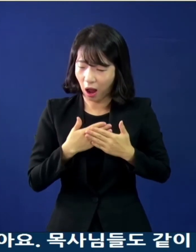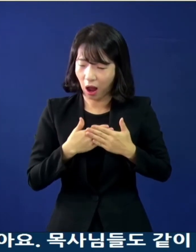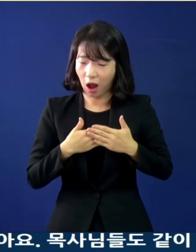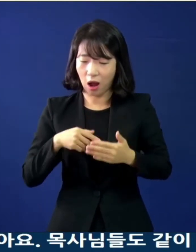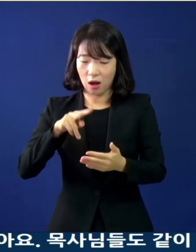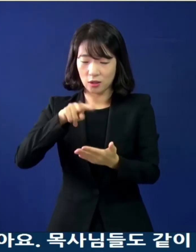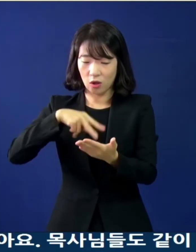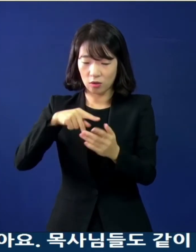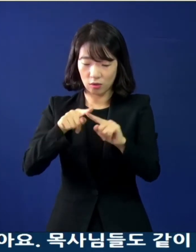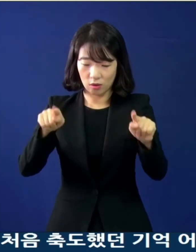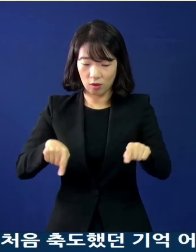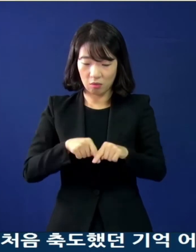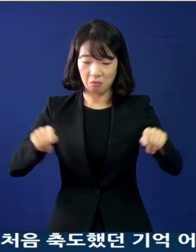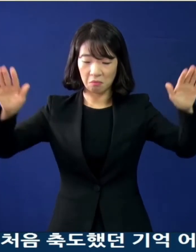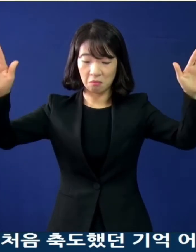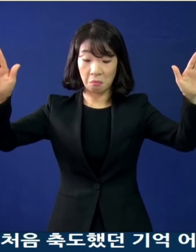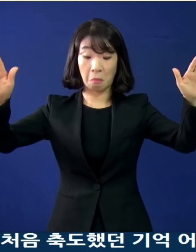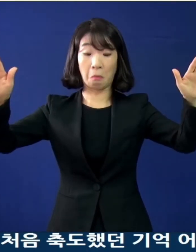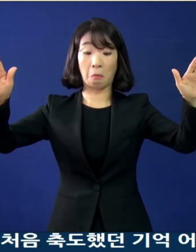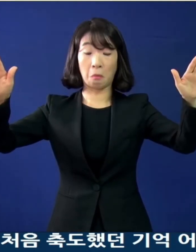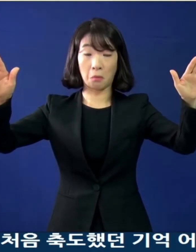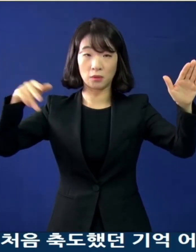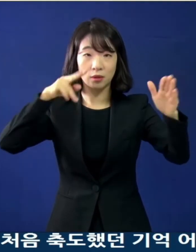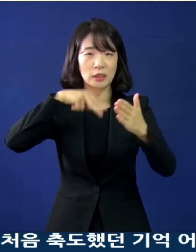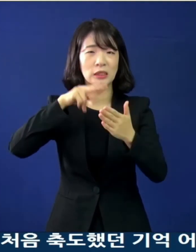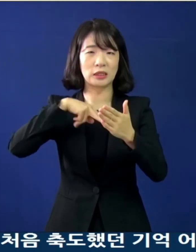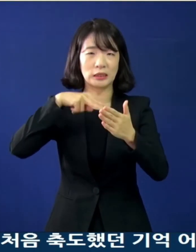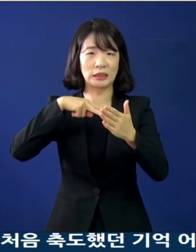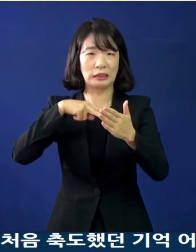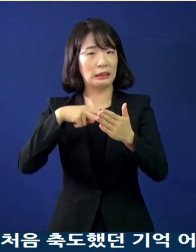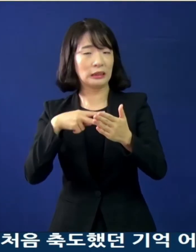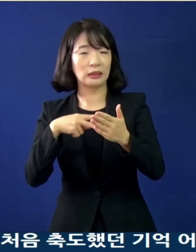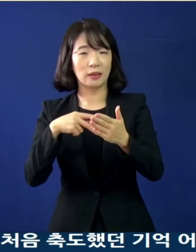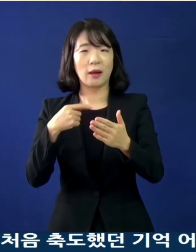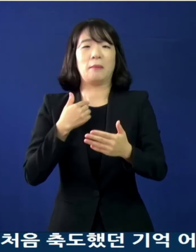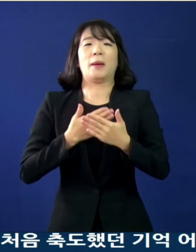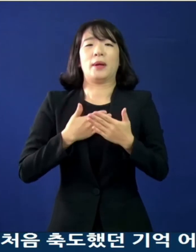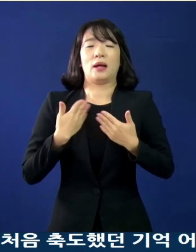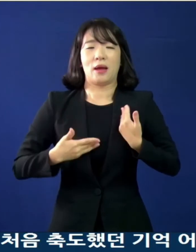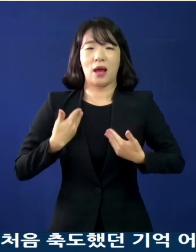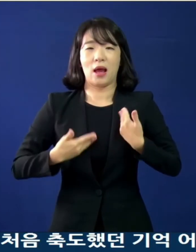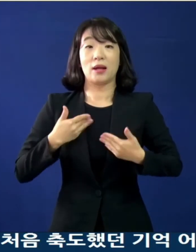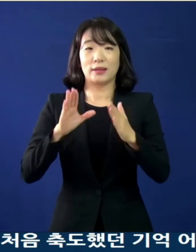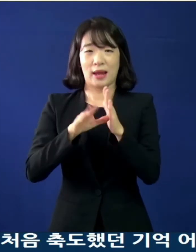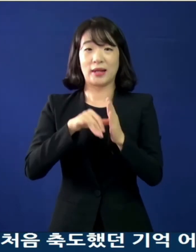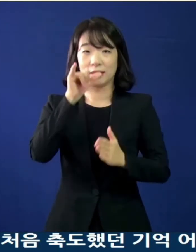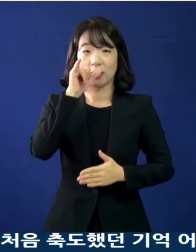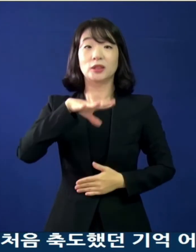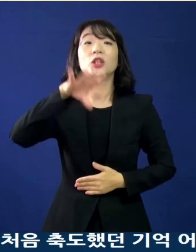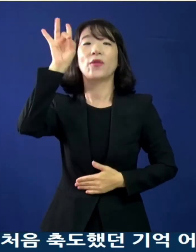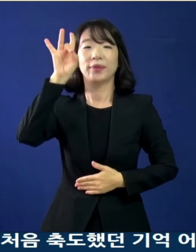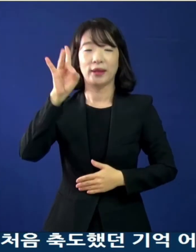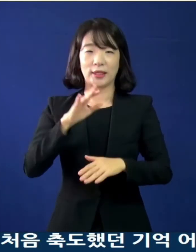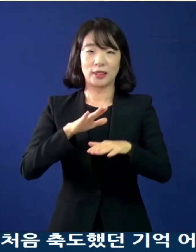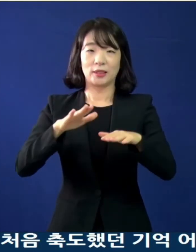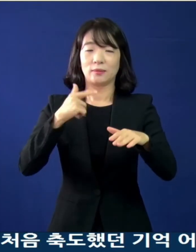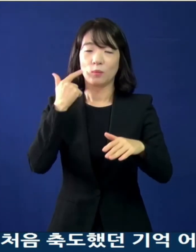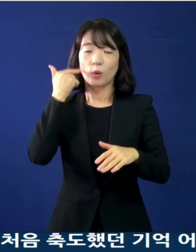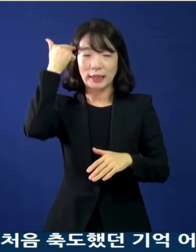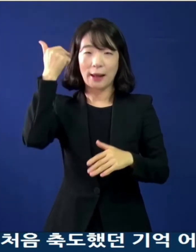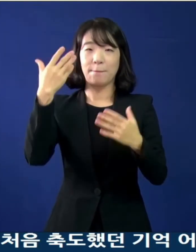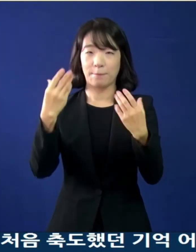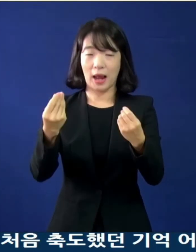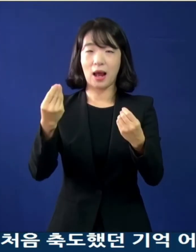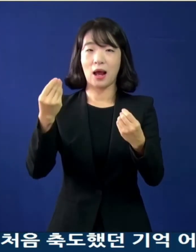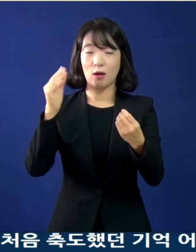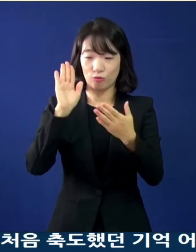바쁘지 않으셨습니까? 저도 예외가 아니었는데 그렇게 해도요, 이 처음 축도를 하니까 굉장히